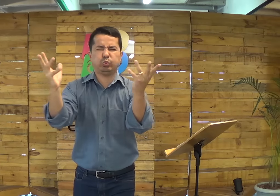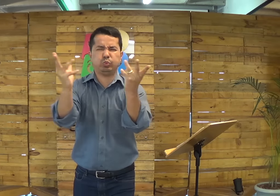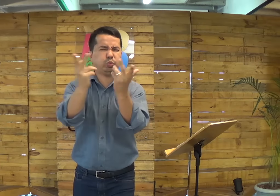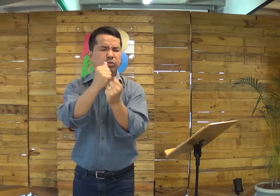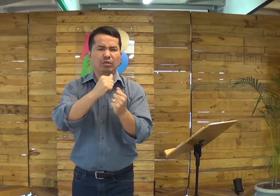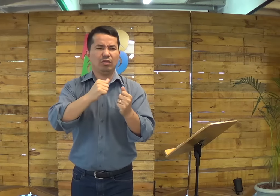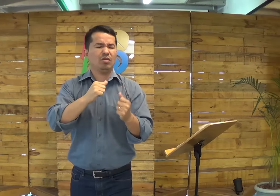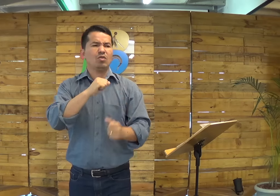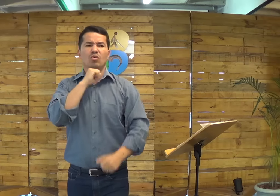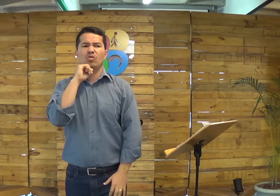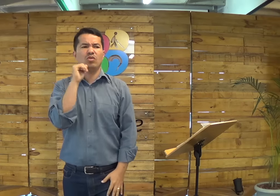né